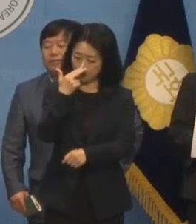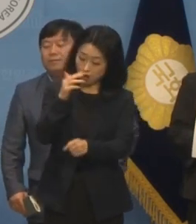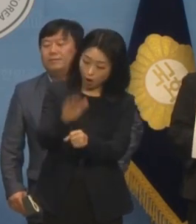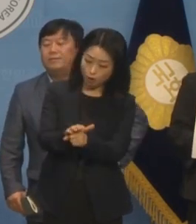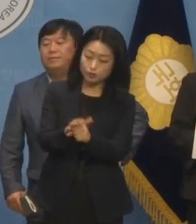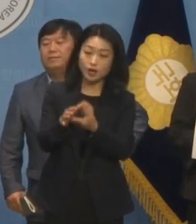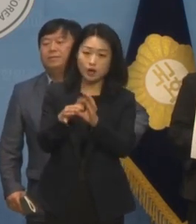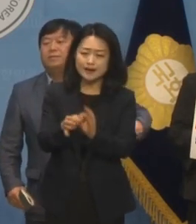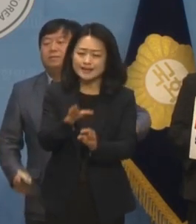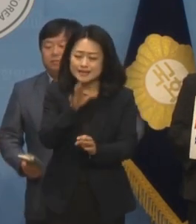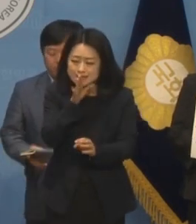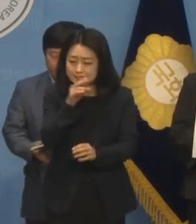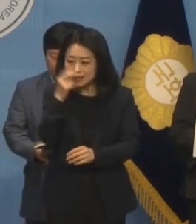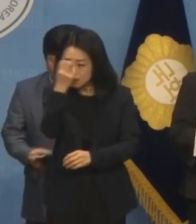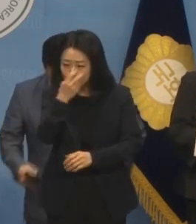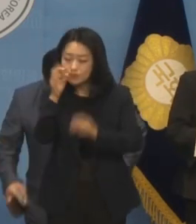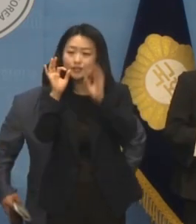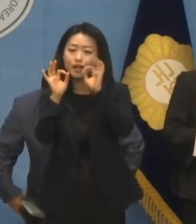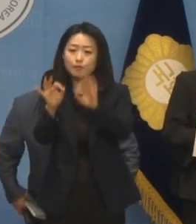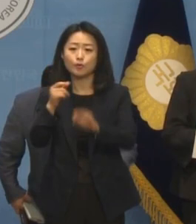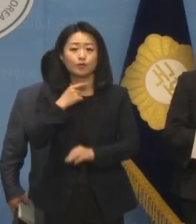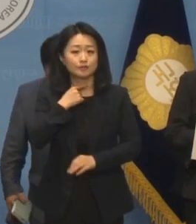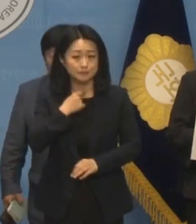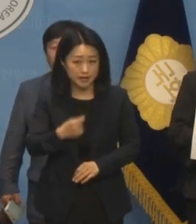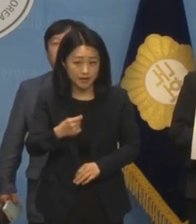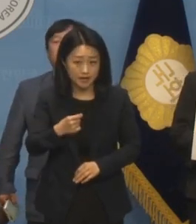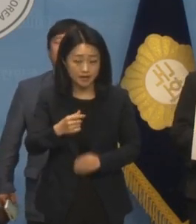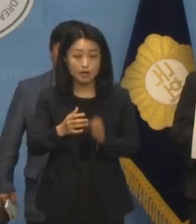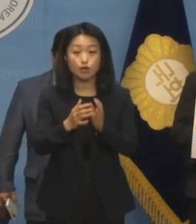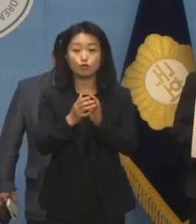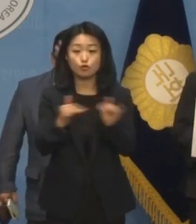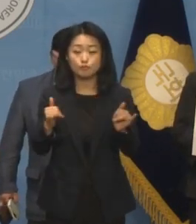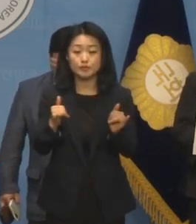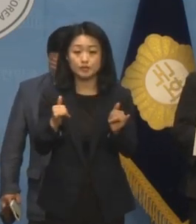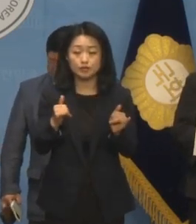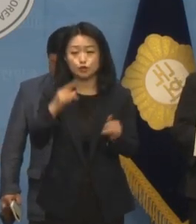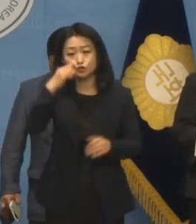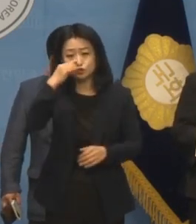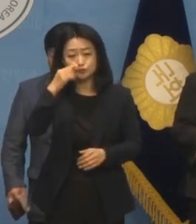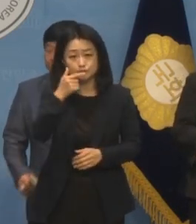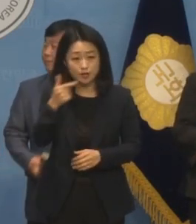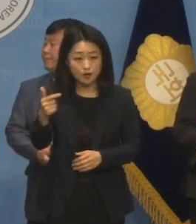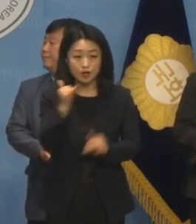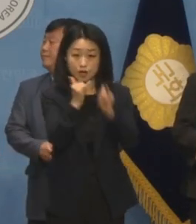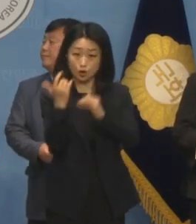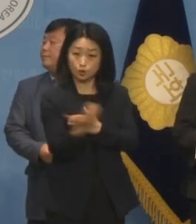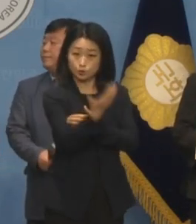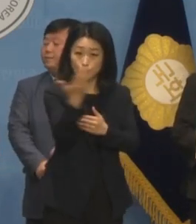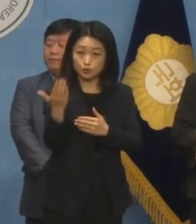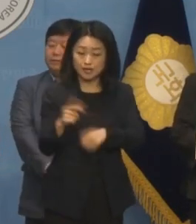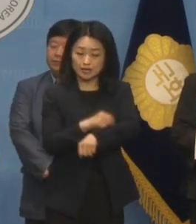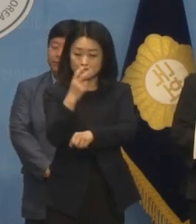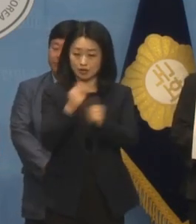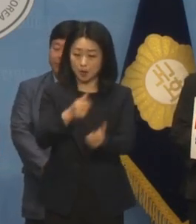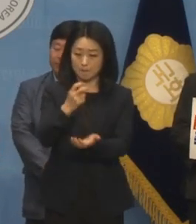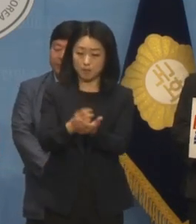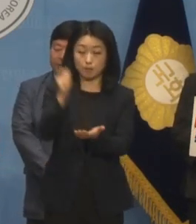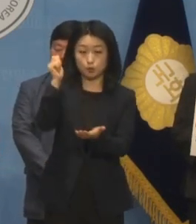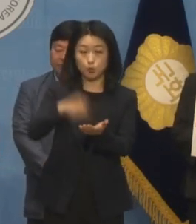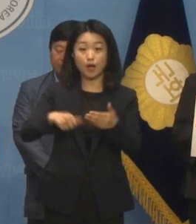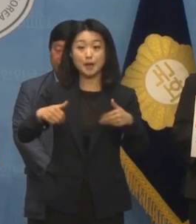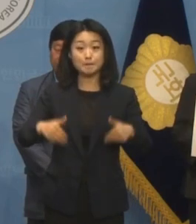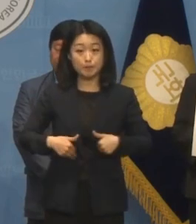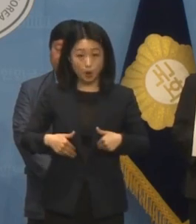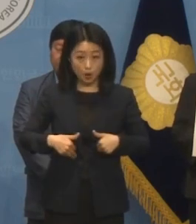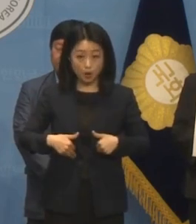관한 진실을 밝히자는 국민의 목소리입니다. 최근 여러 조사에서 특검법 통과가 필요하다고 보는